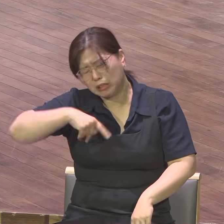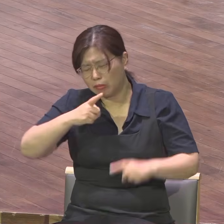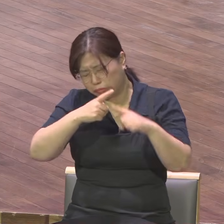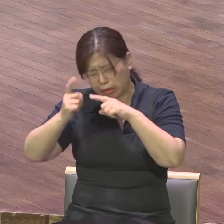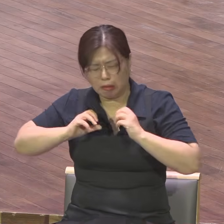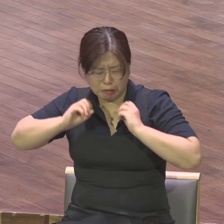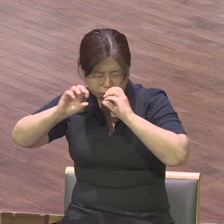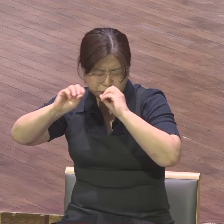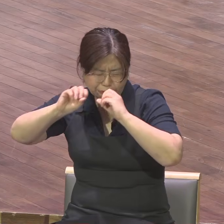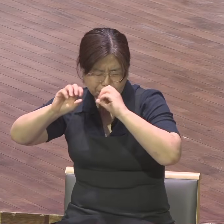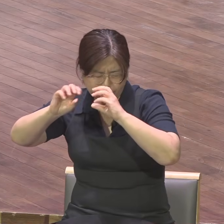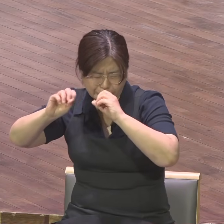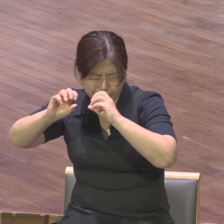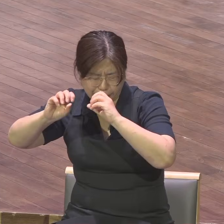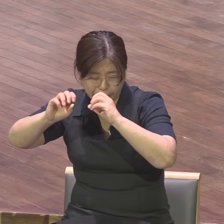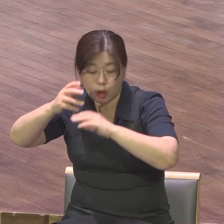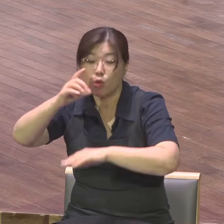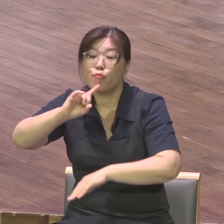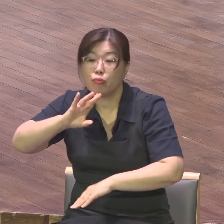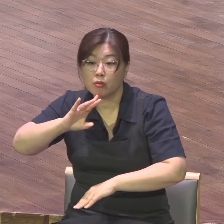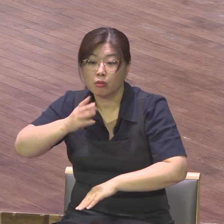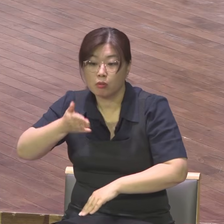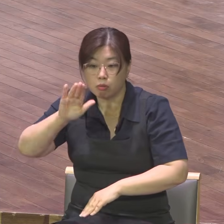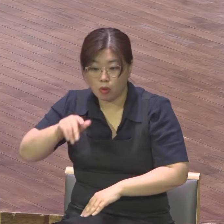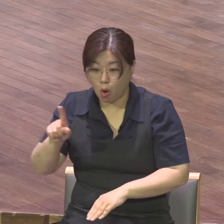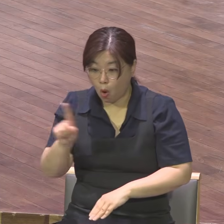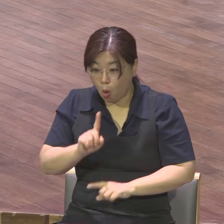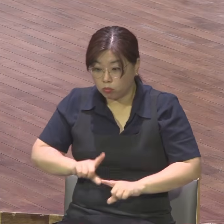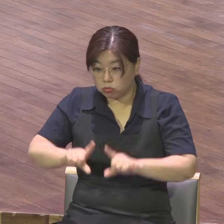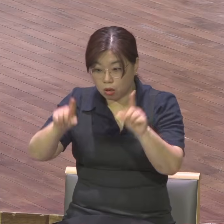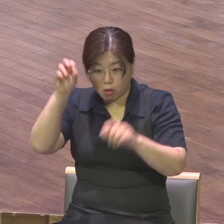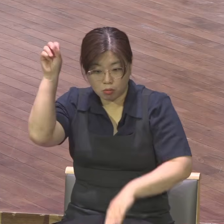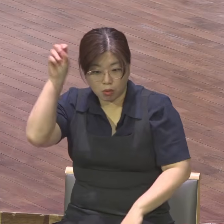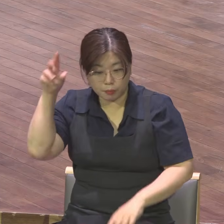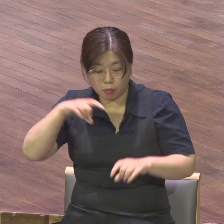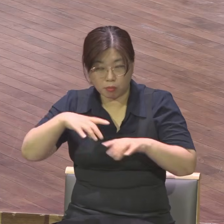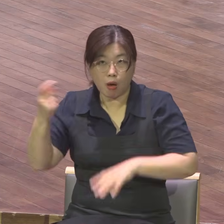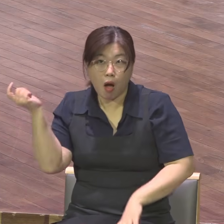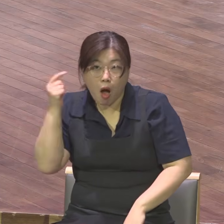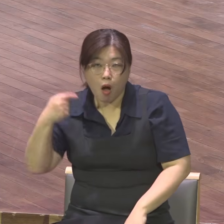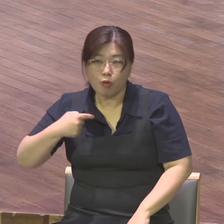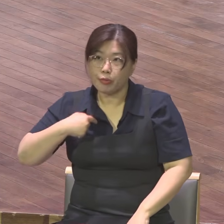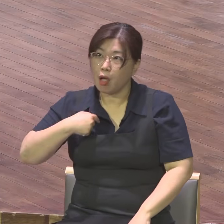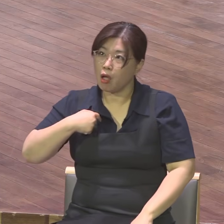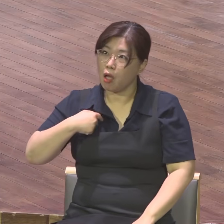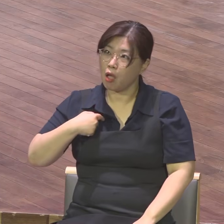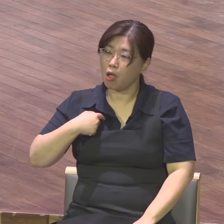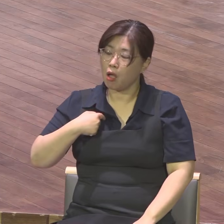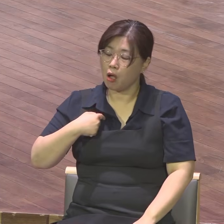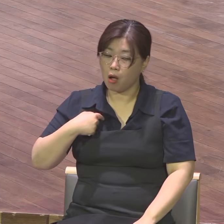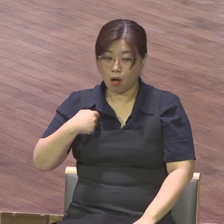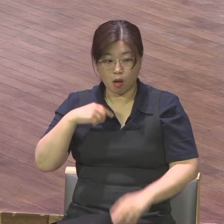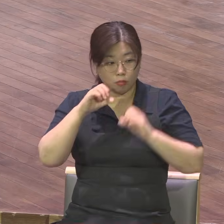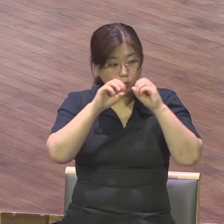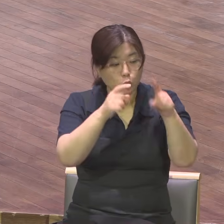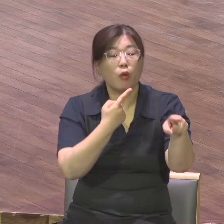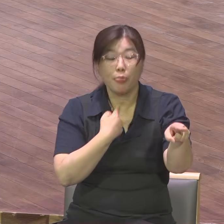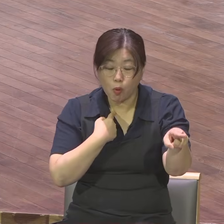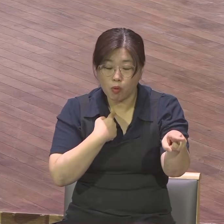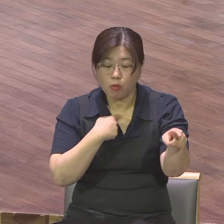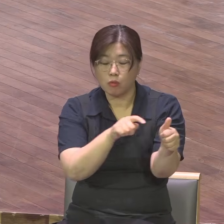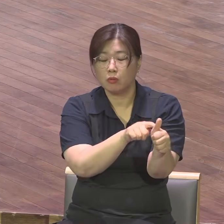제가 어떻게 평균 때 신앙생활 여기 앉아있는 우리 양장 다 알아요. 어려서 다 봤어.